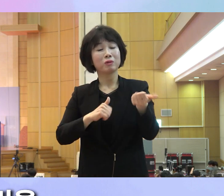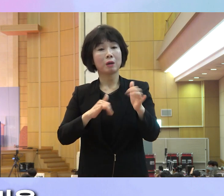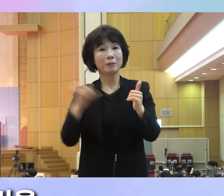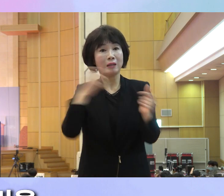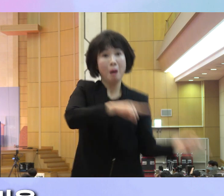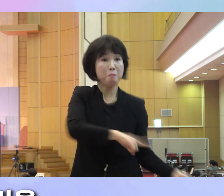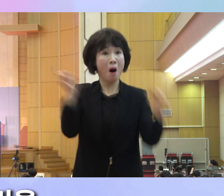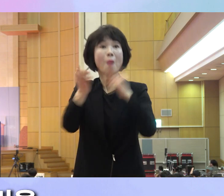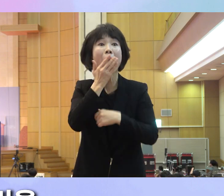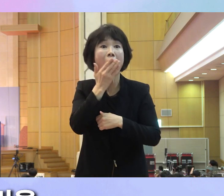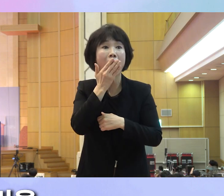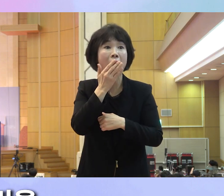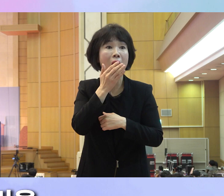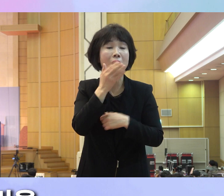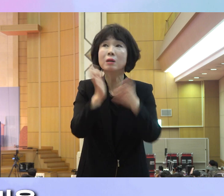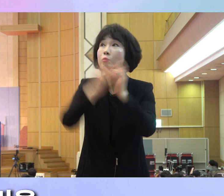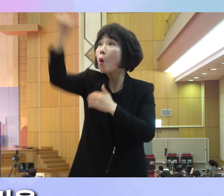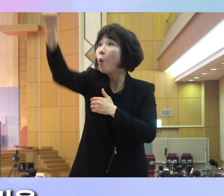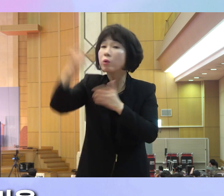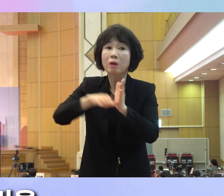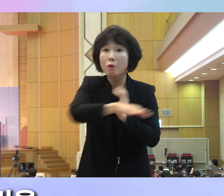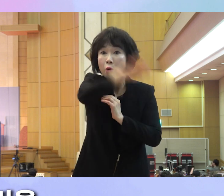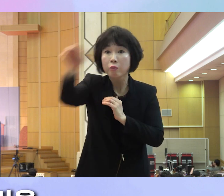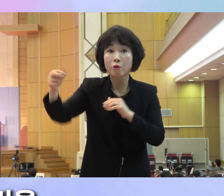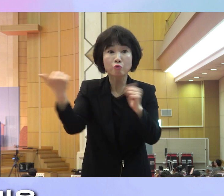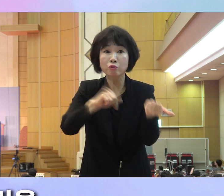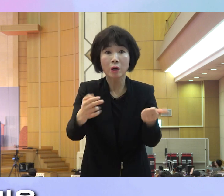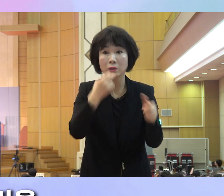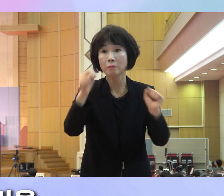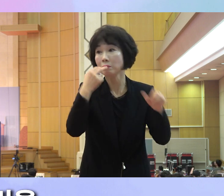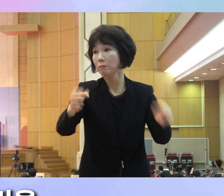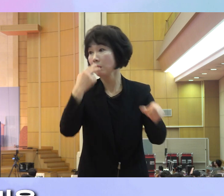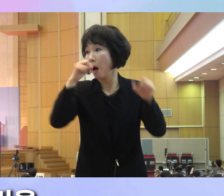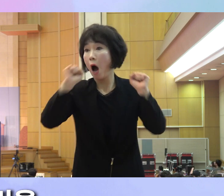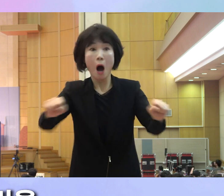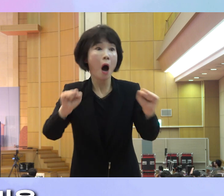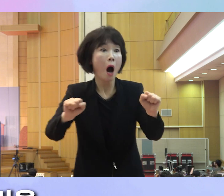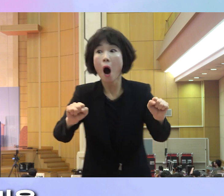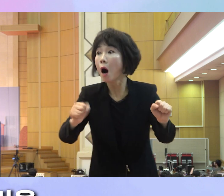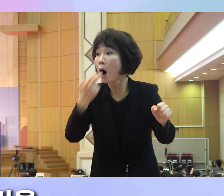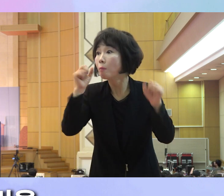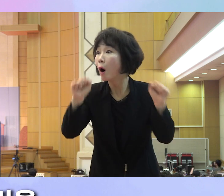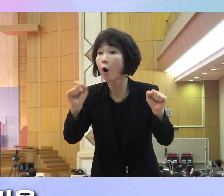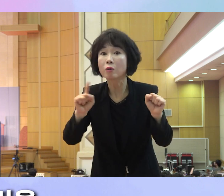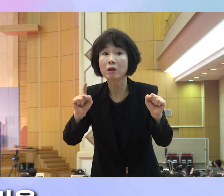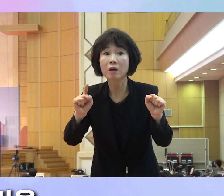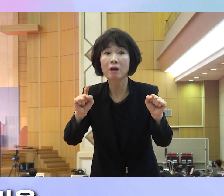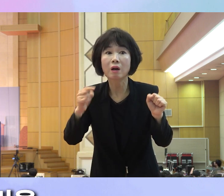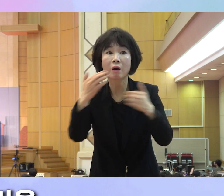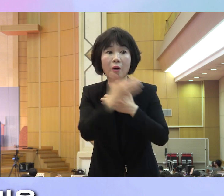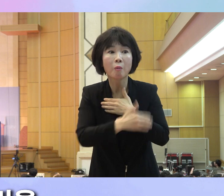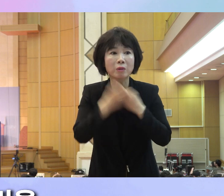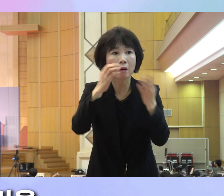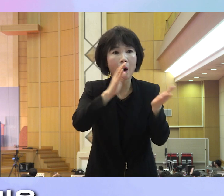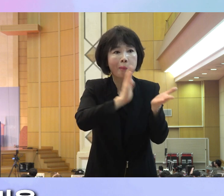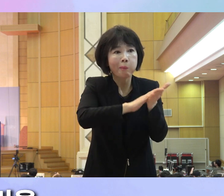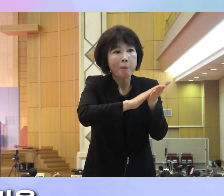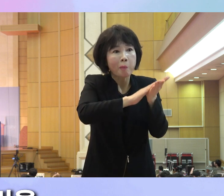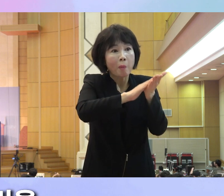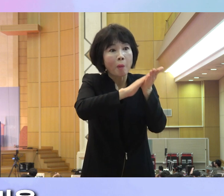사람, 예수님이 재림할 때 살아있는 사람은 죽었다가 살 필요 없이 살아있는 모습이, 지금은